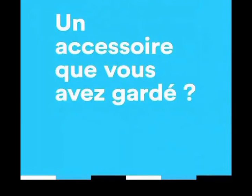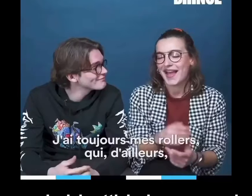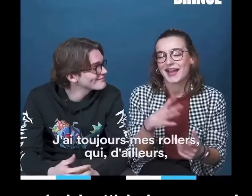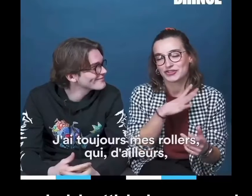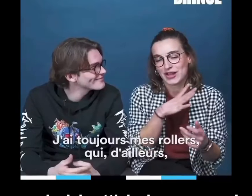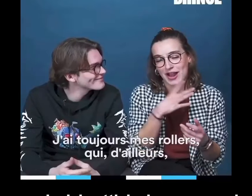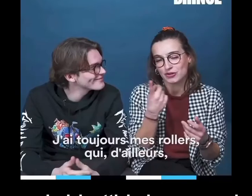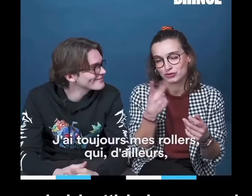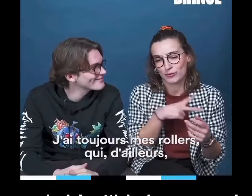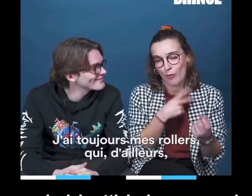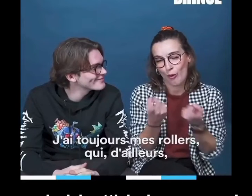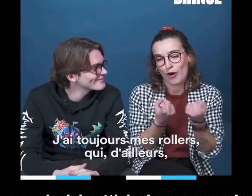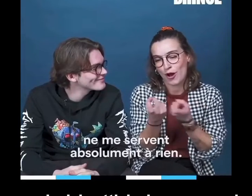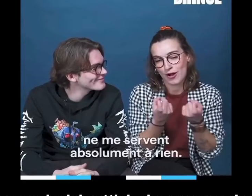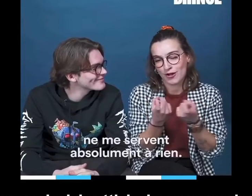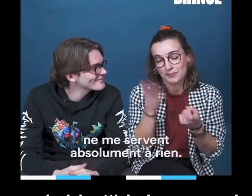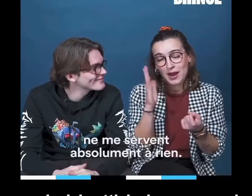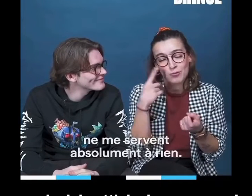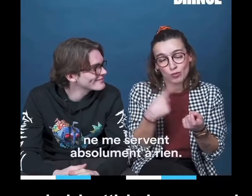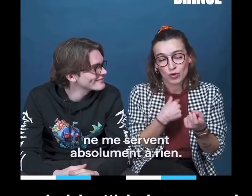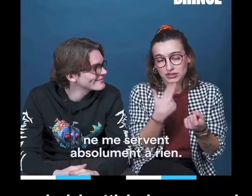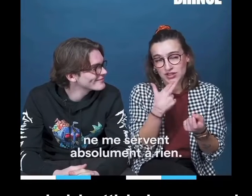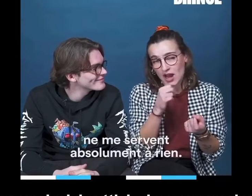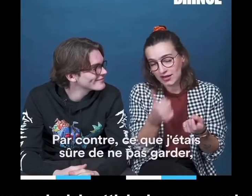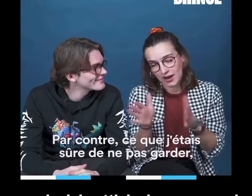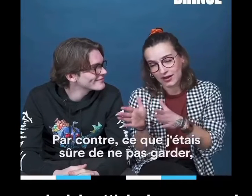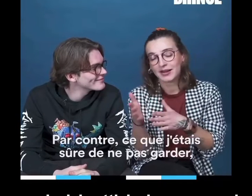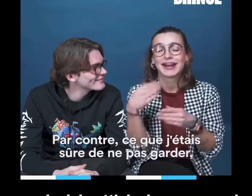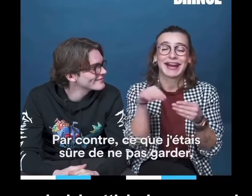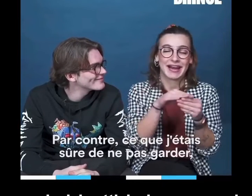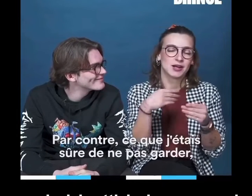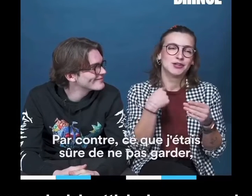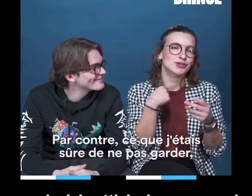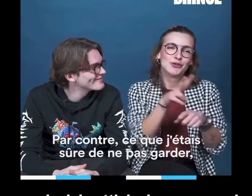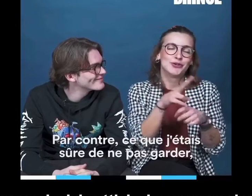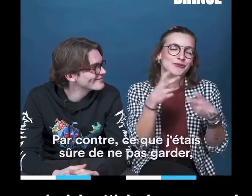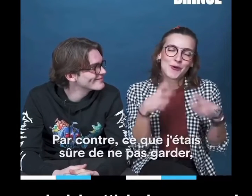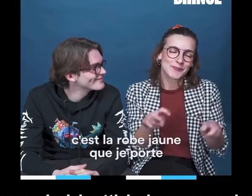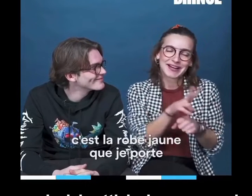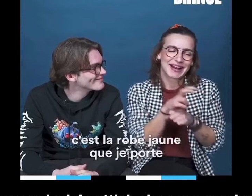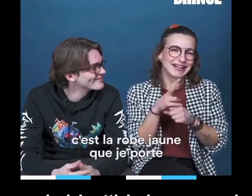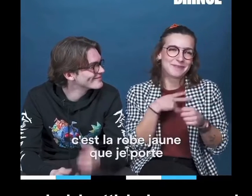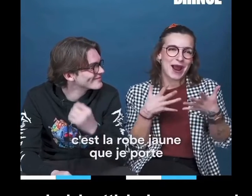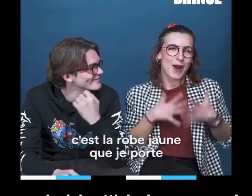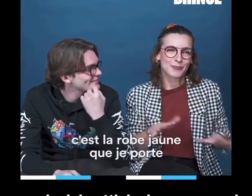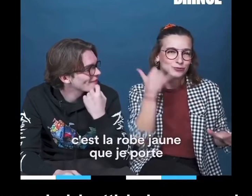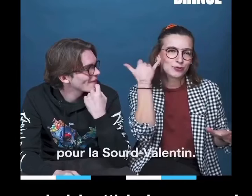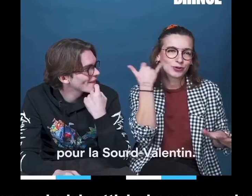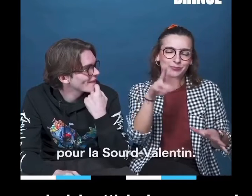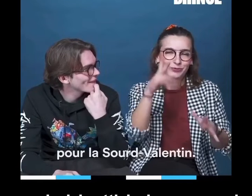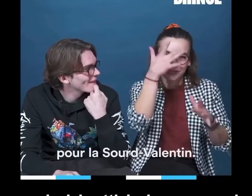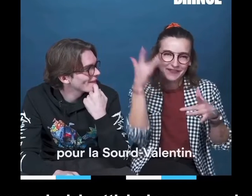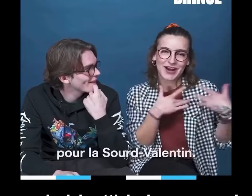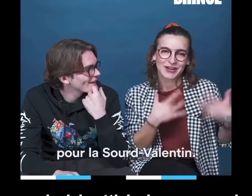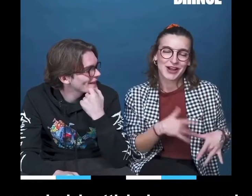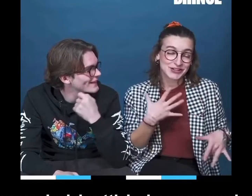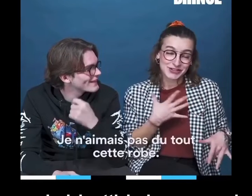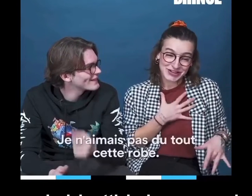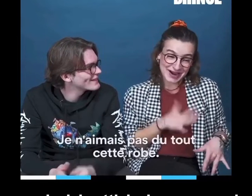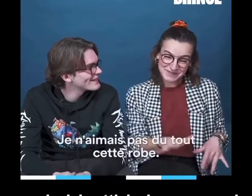J'ai toujours mes rollers, qui d'ailleurs ne me servent absolument à rien. Par contre, ce que j'étais sûre de pas garder, c'est la robe jaune que je porte pour la Saint-Valentin. Je n'aimais pas du